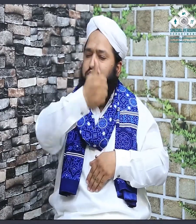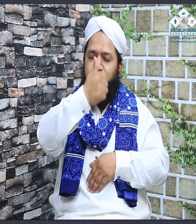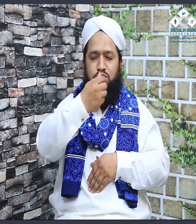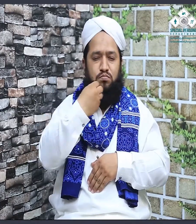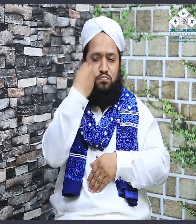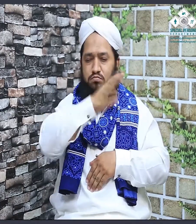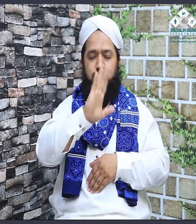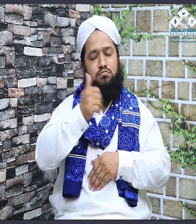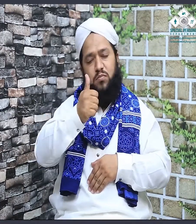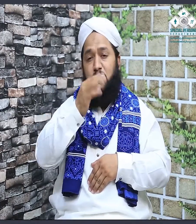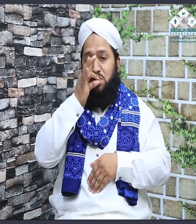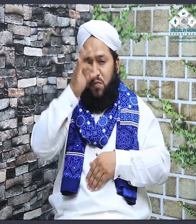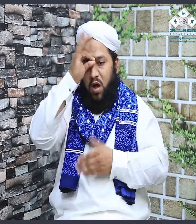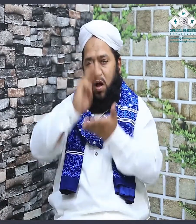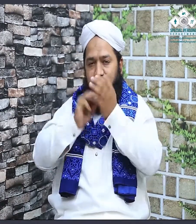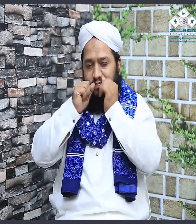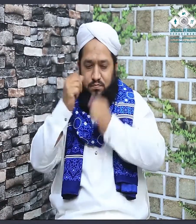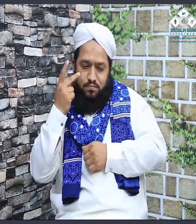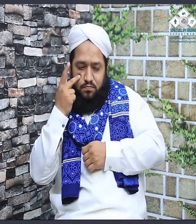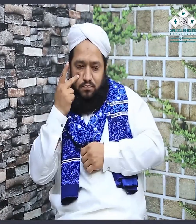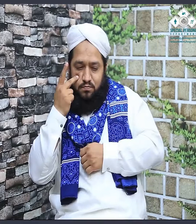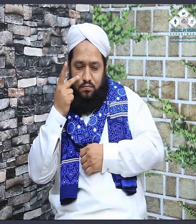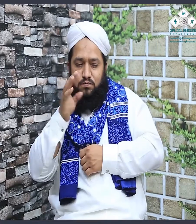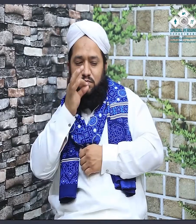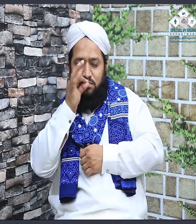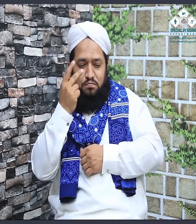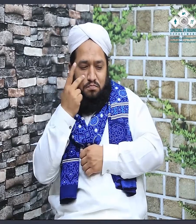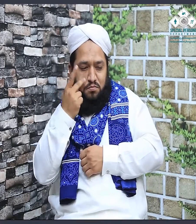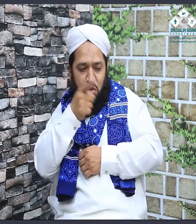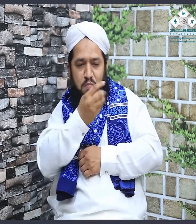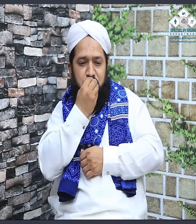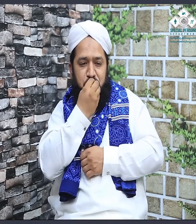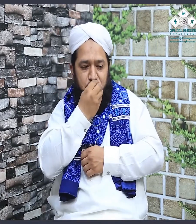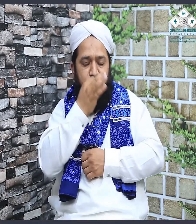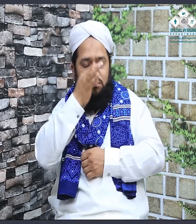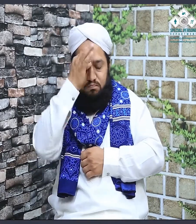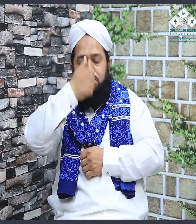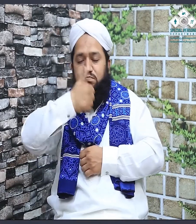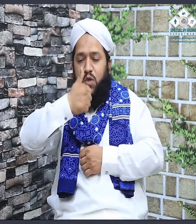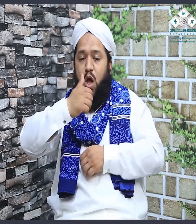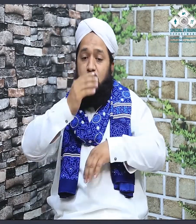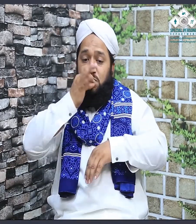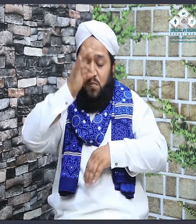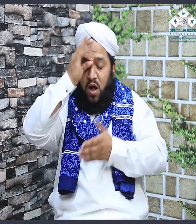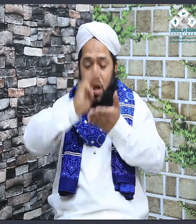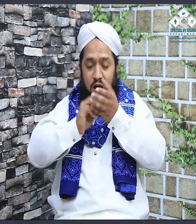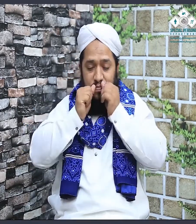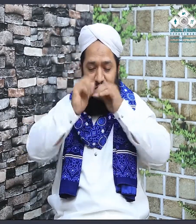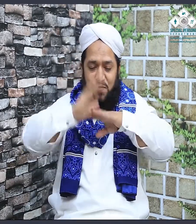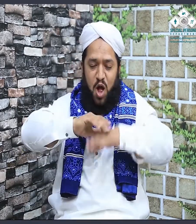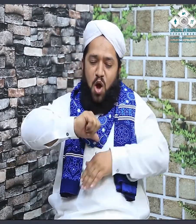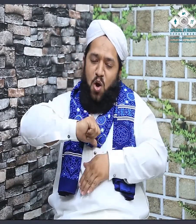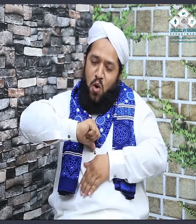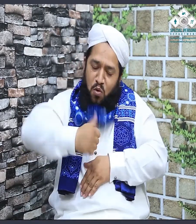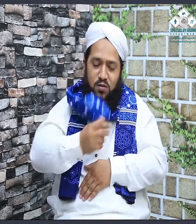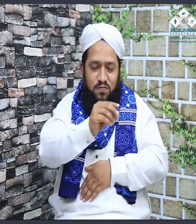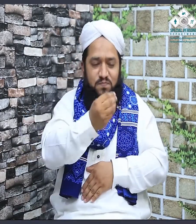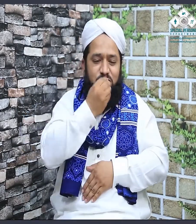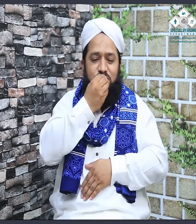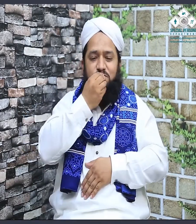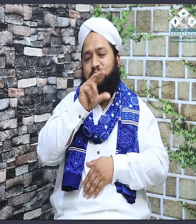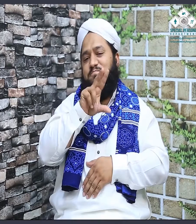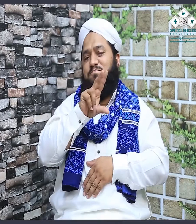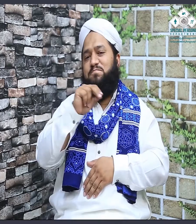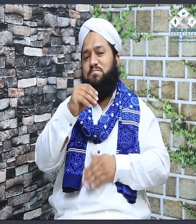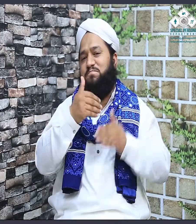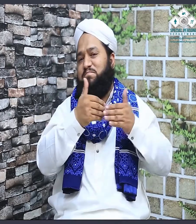موجودگی میں کھایا بھی گیا ہے. نبی پاک علیہ الصلوۃ والسلام نے اس کو کھانے سے منع نہیں فرمایا, مگر خود پیارے آقا علیہ الصلوۃ والسلام نے اسے نہیں